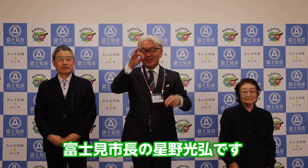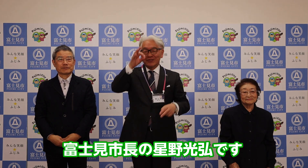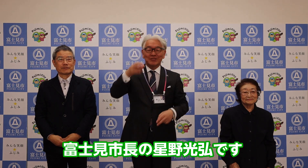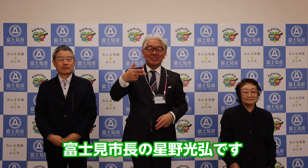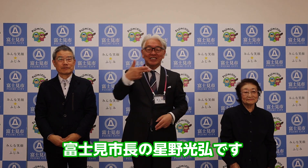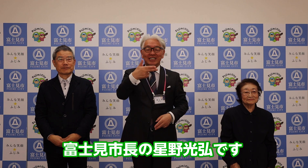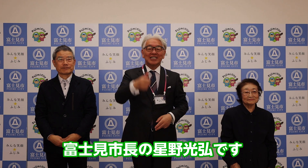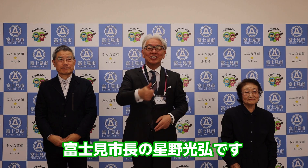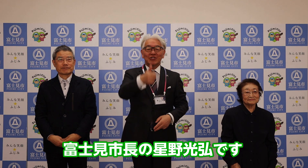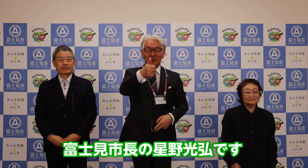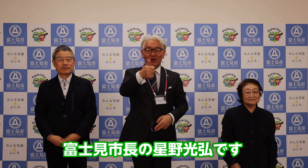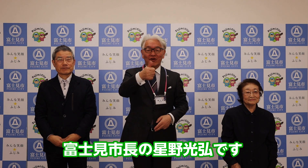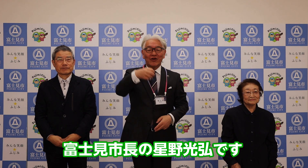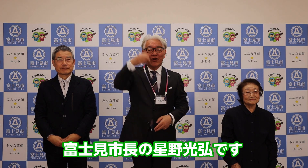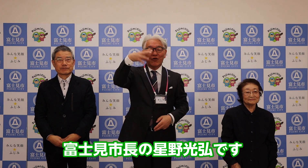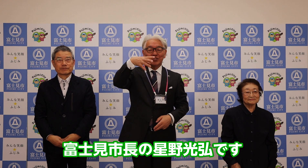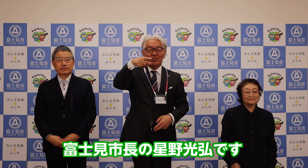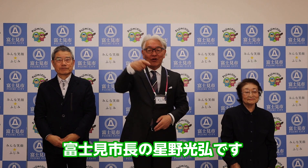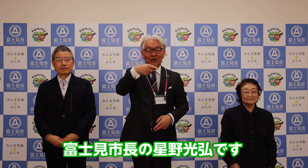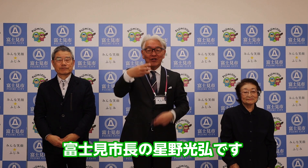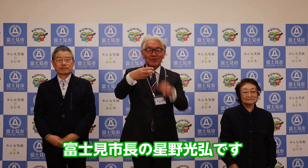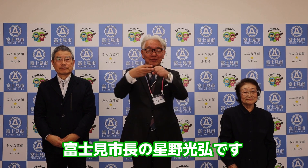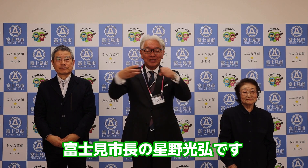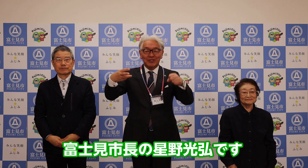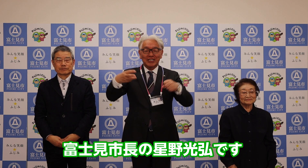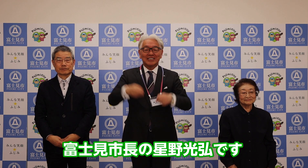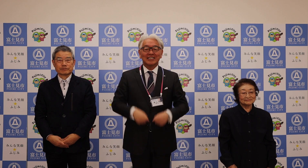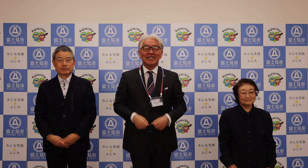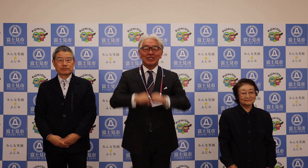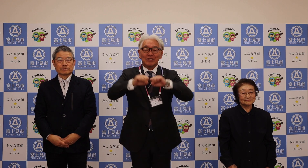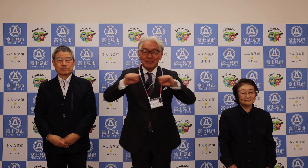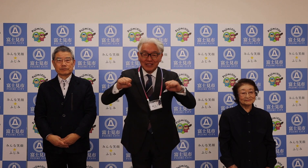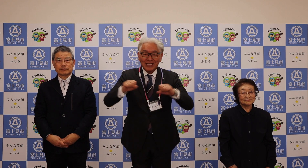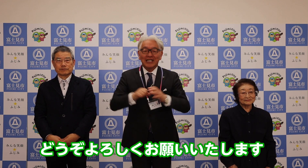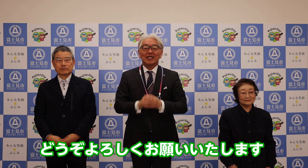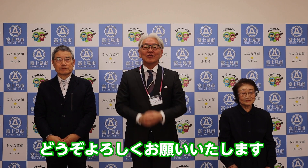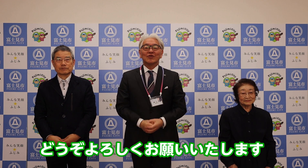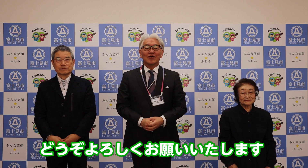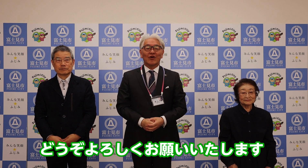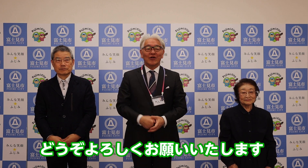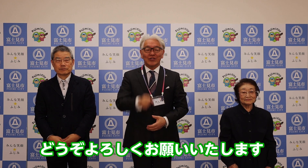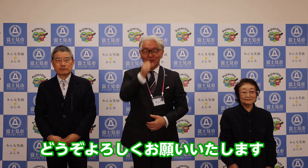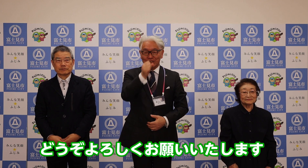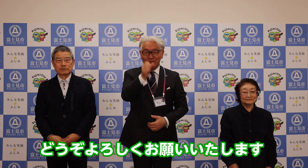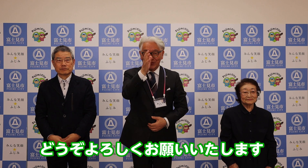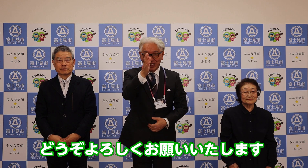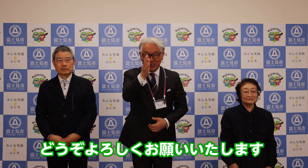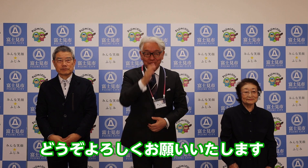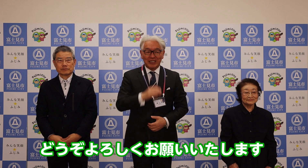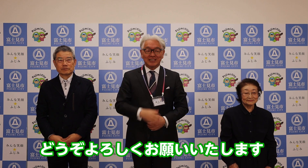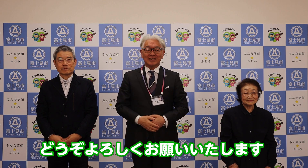富士見市市長の星野光弘です。どうぞよろしくお願いいたします。